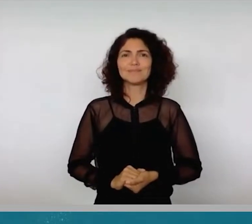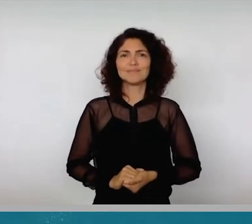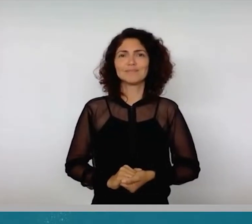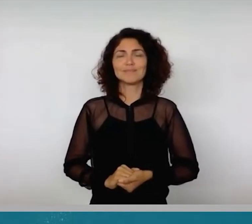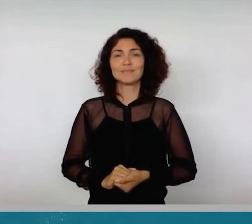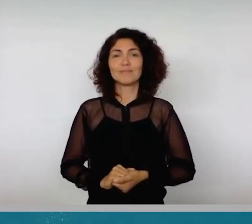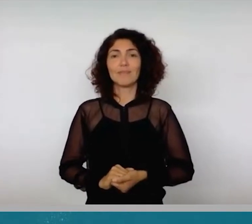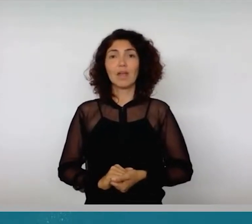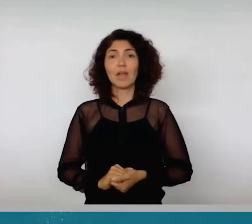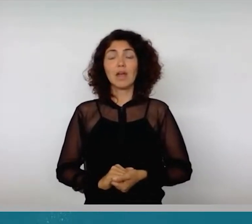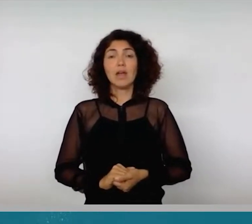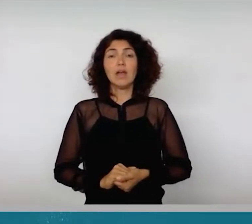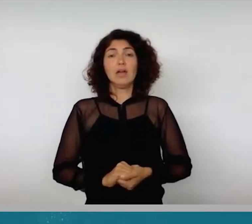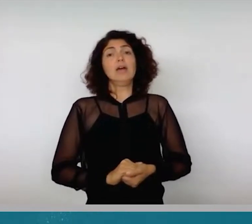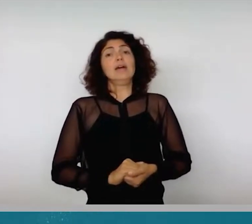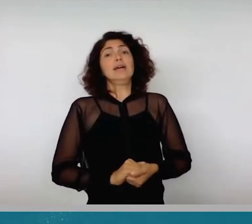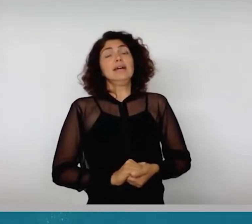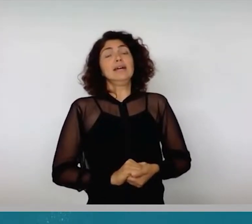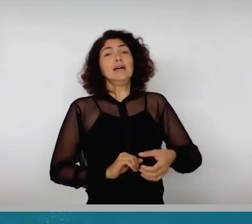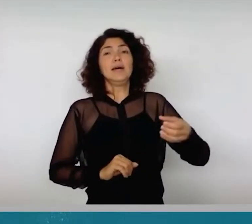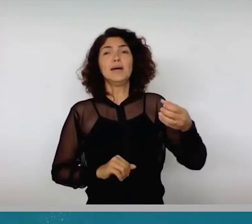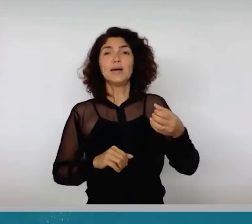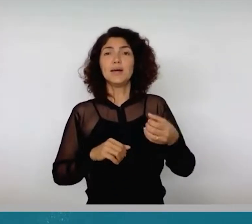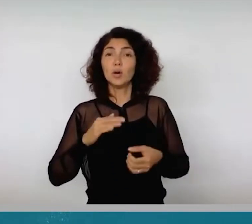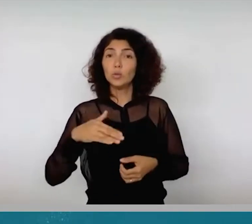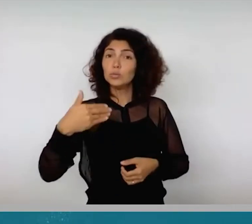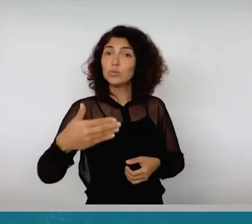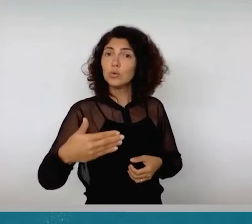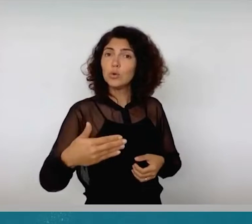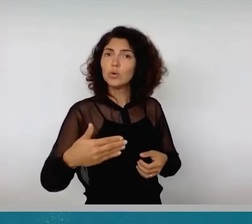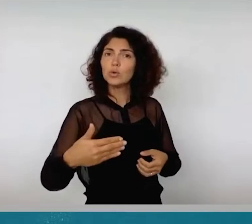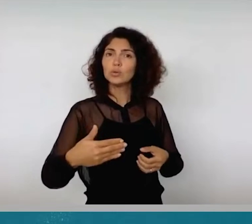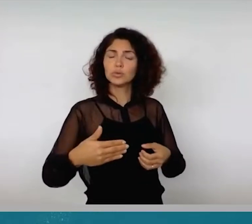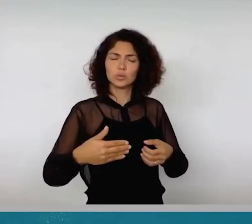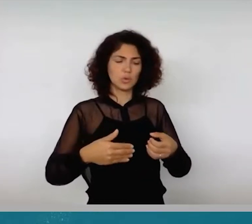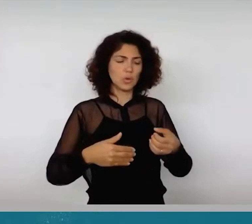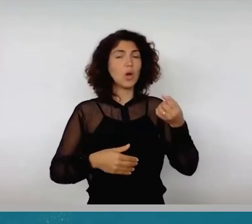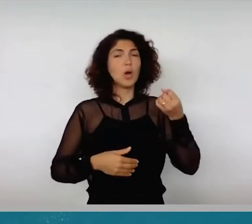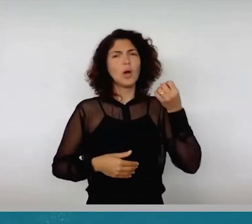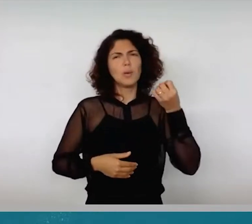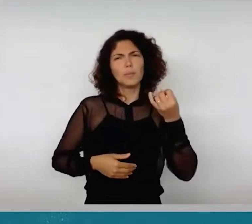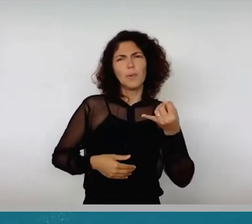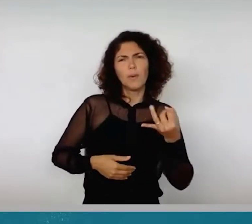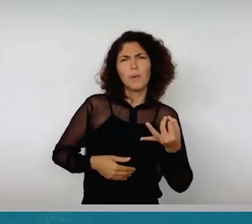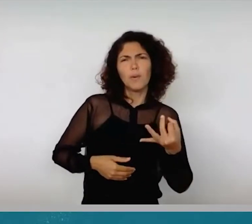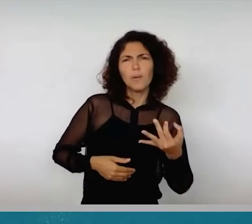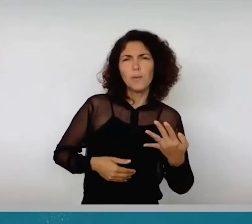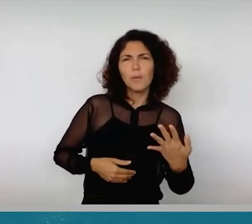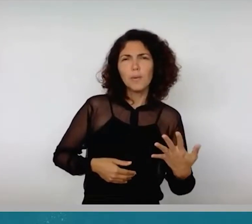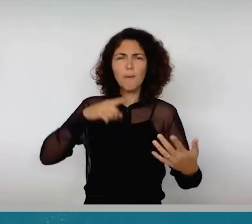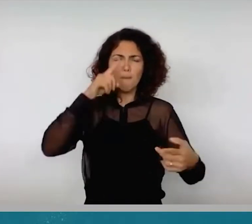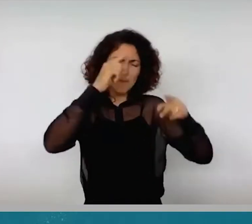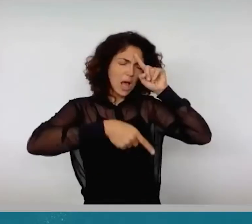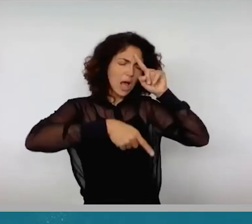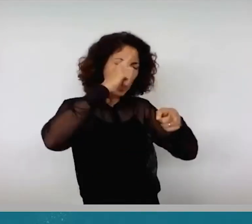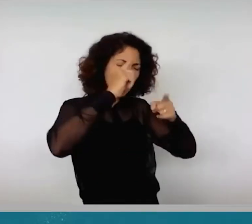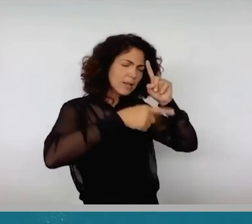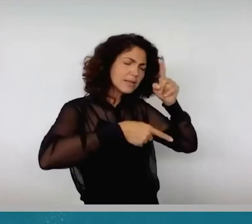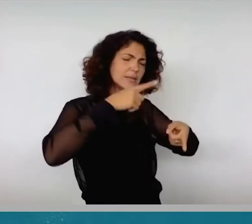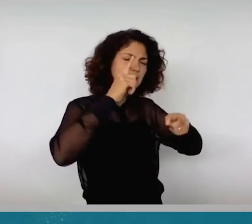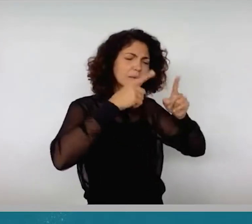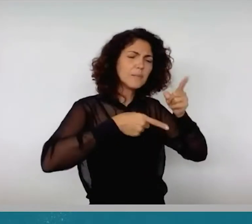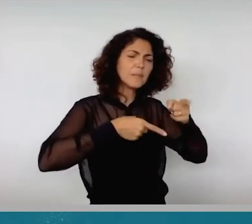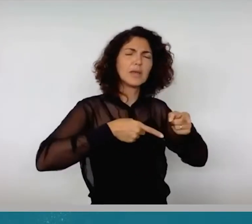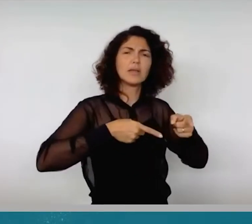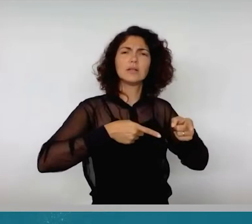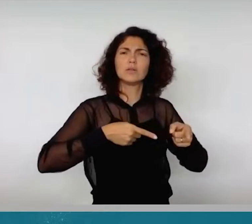mandamentos vêm: não matarás, não adulterarás, não furtarás, não dirás falso testemunho, né, contra o teu próximo.